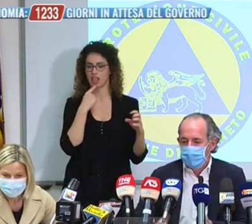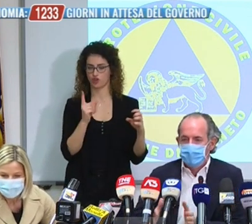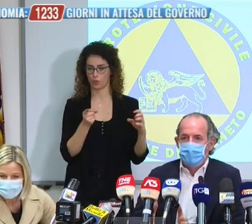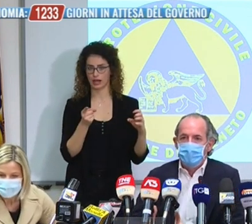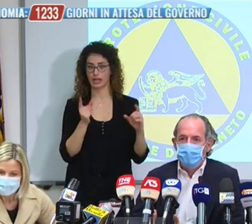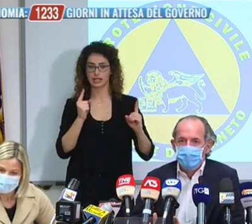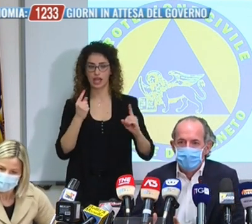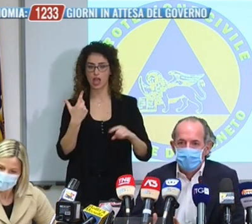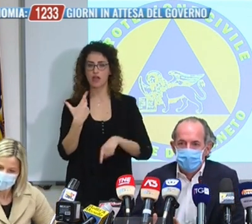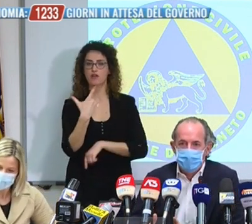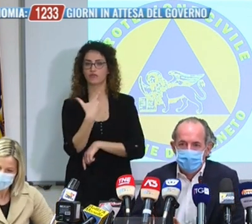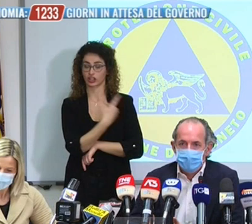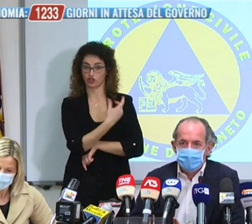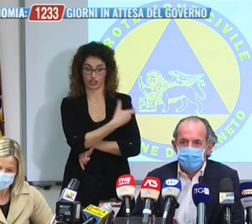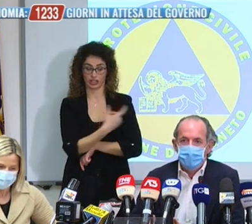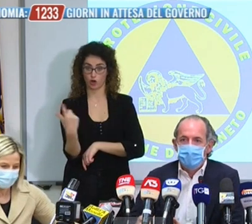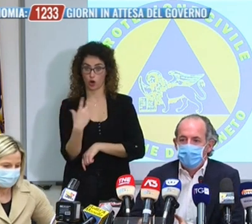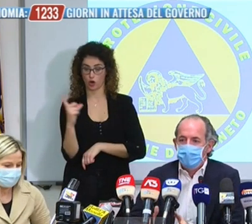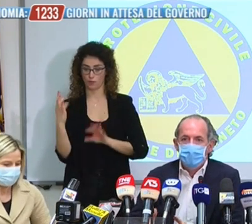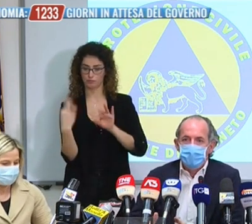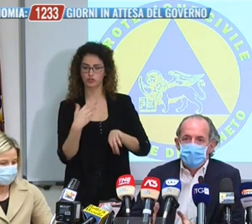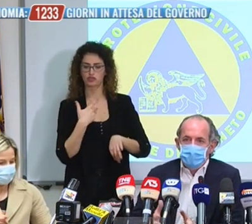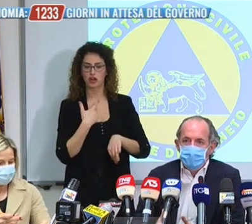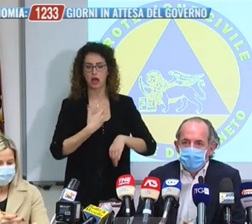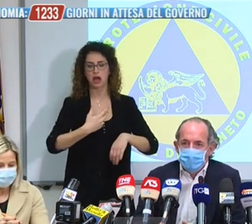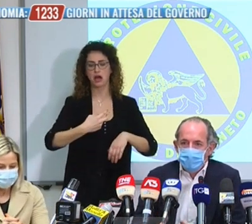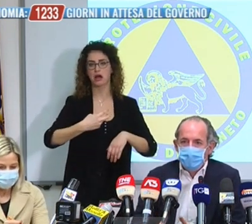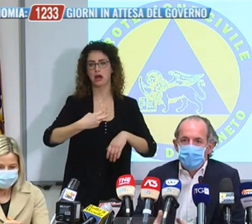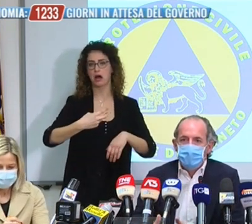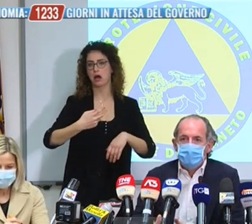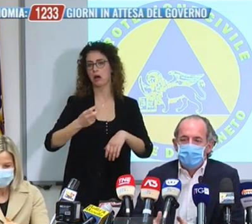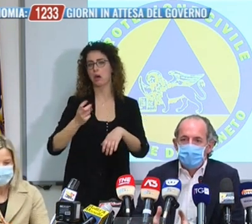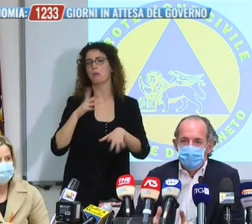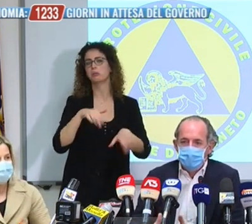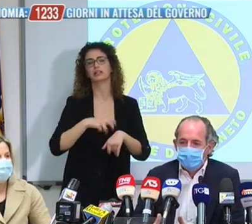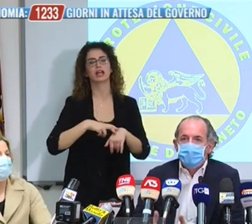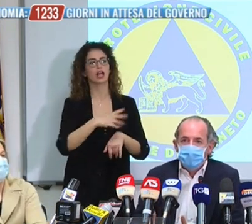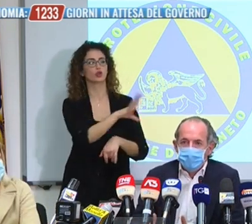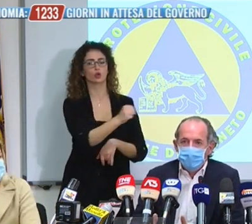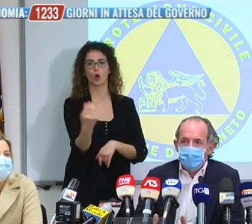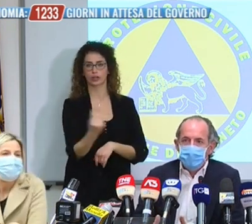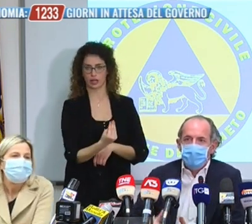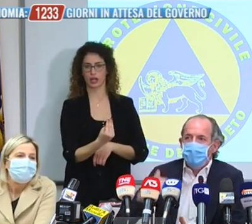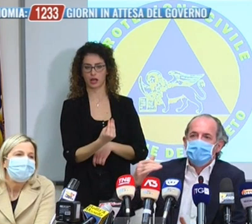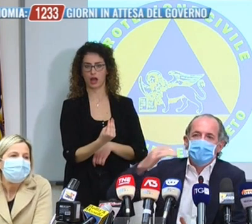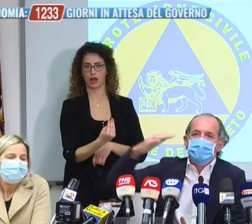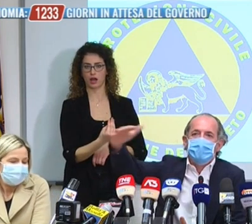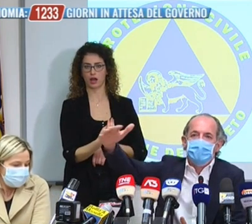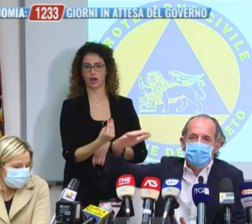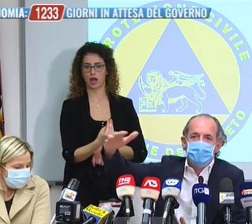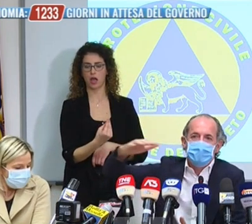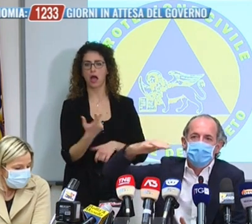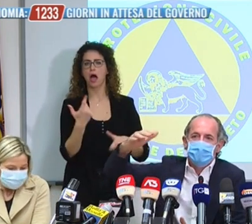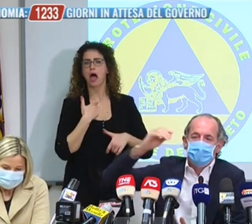vaccini ci prendiamo un medico, anche diciamo magari un medico in pensione, un medico diciamo, titolato a farlo, e noi ci facciamo